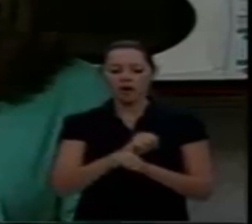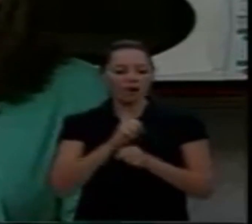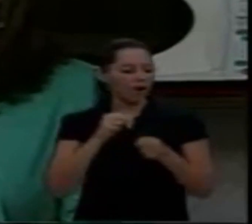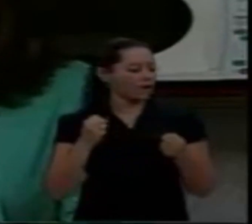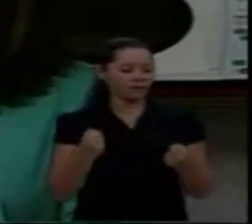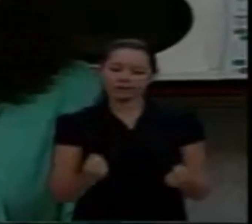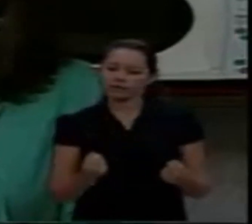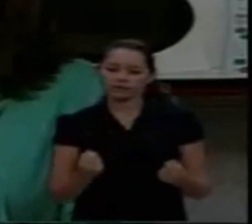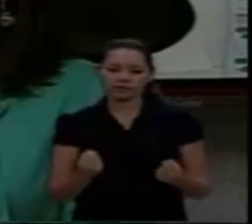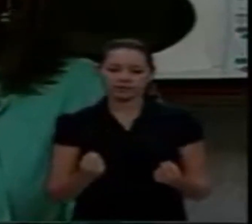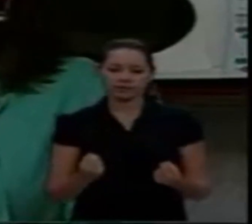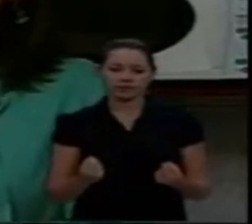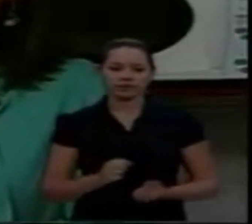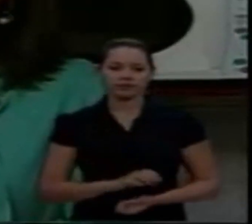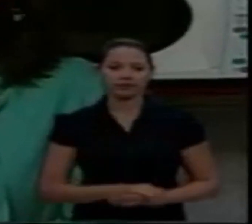difícil, mas não é impossível.